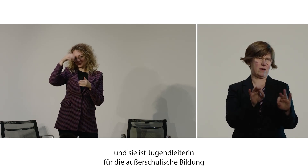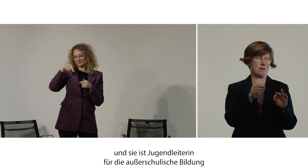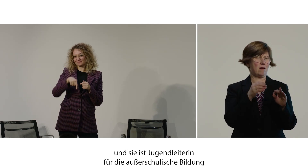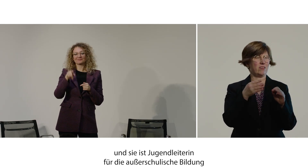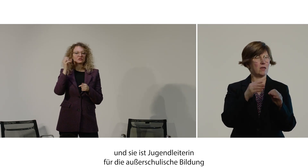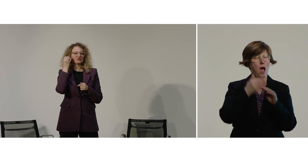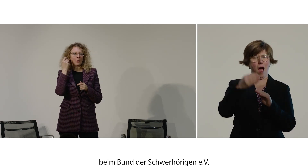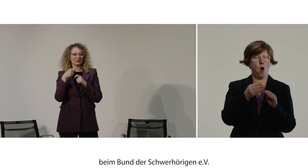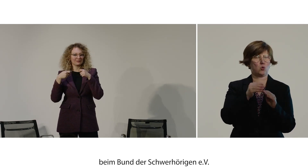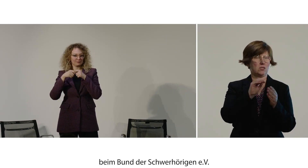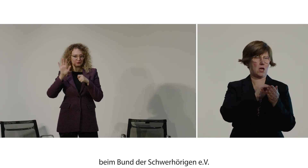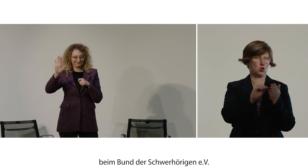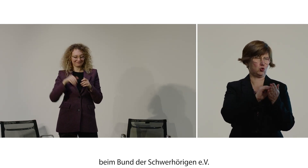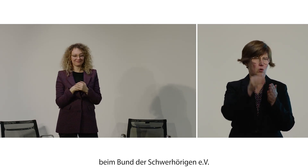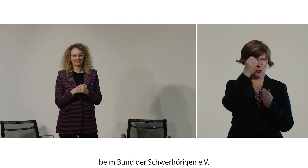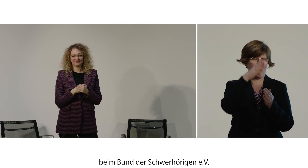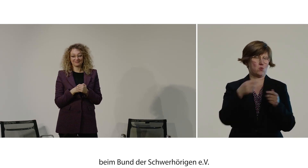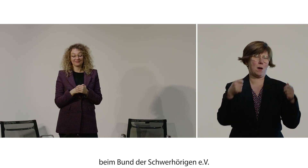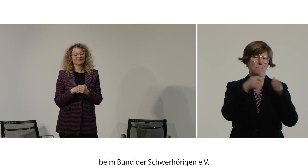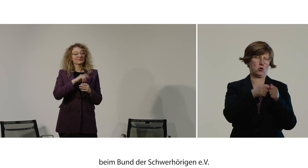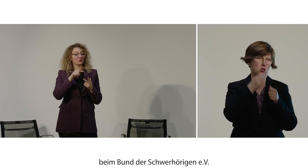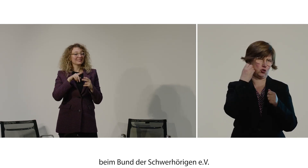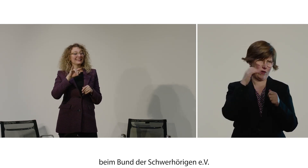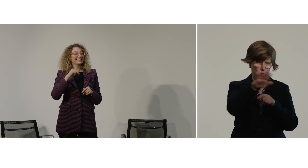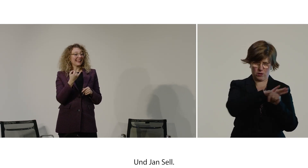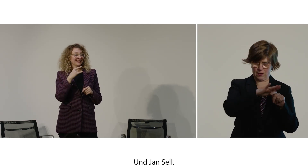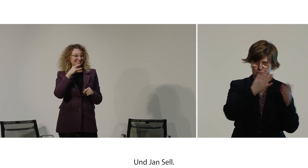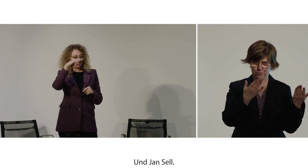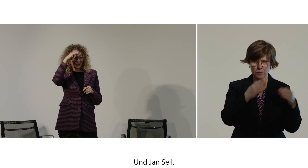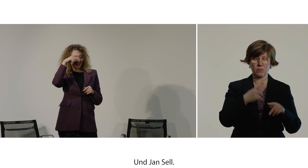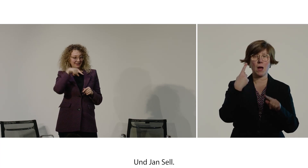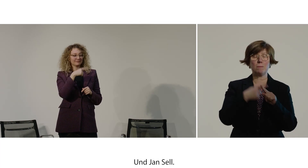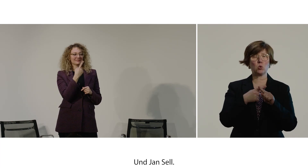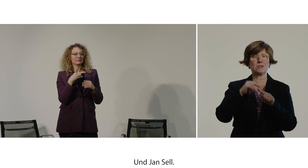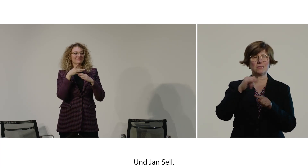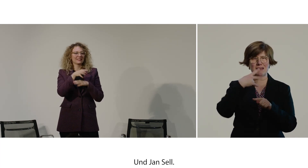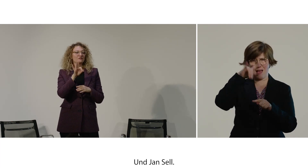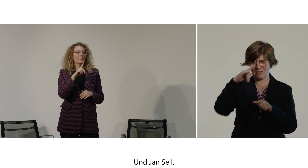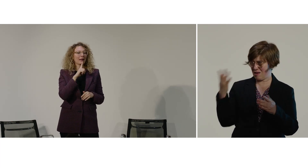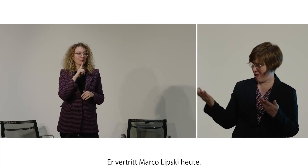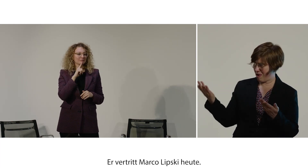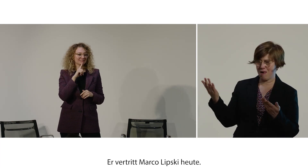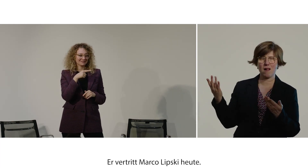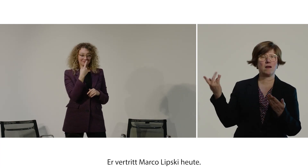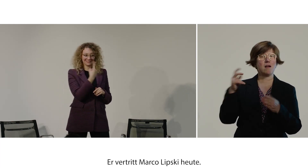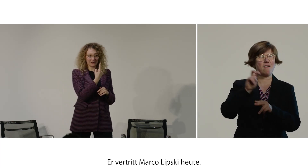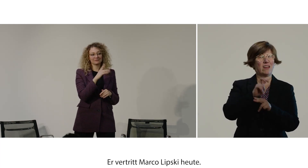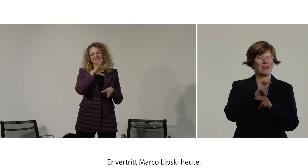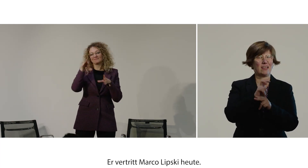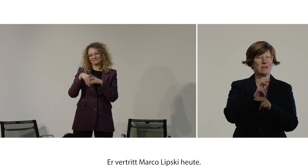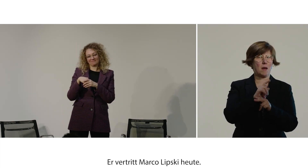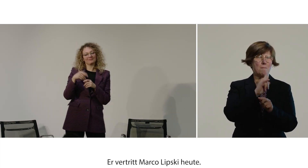Außerschulische Bildung beim Bund der Schwerhörigen e.V. Und Jan Sell, er vertritt